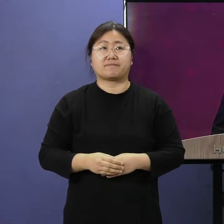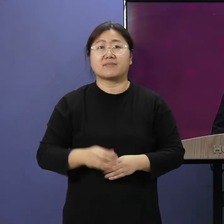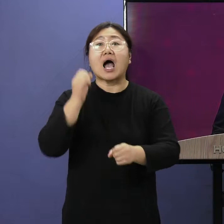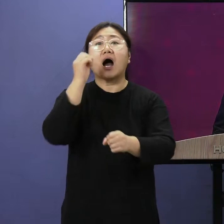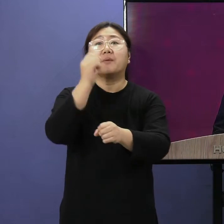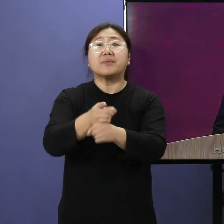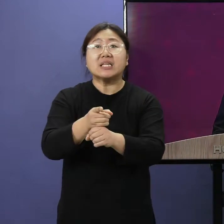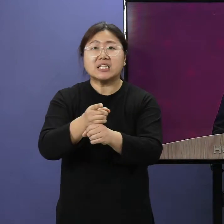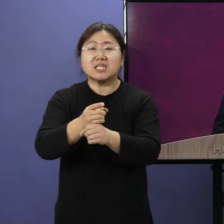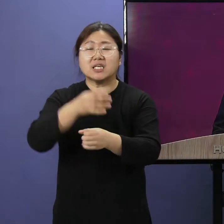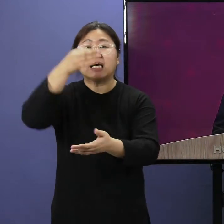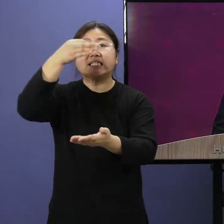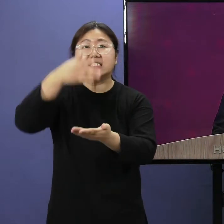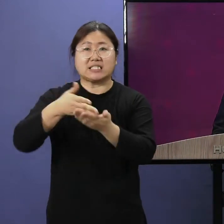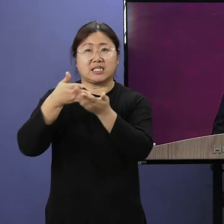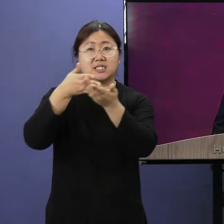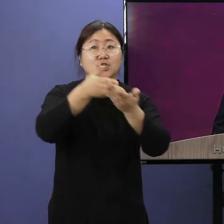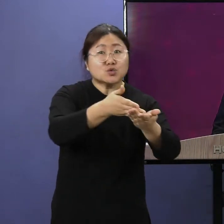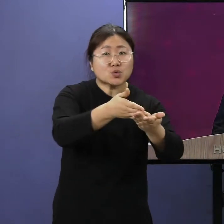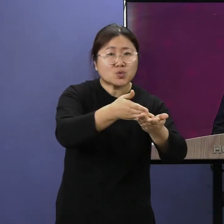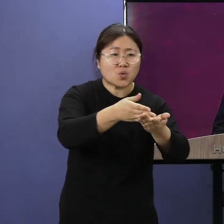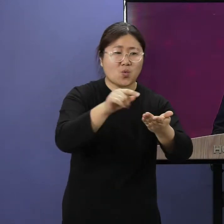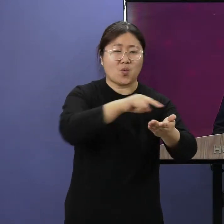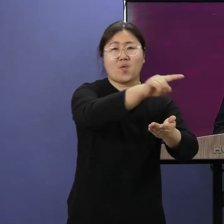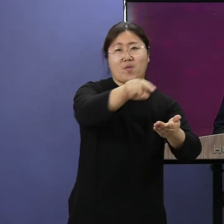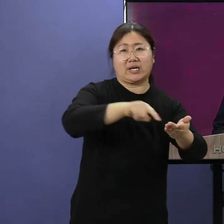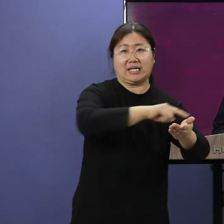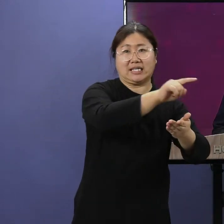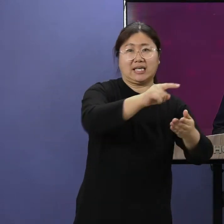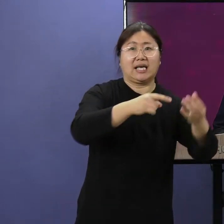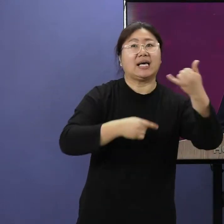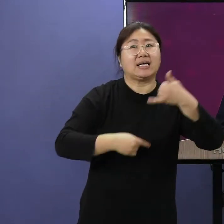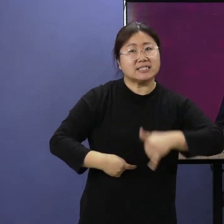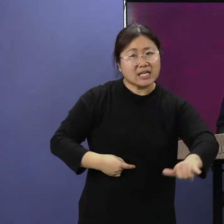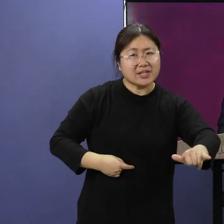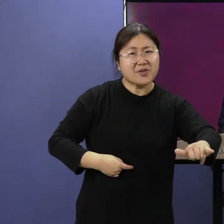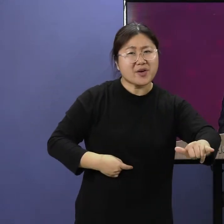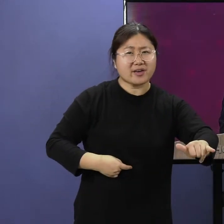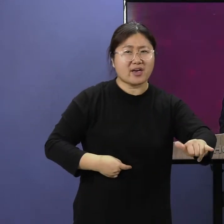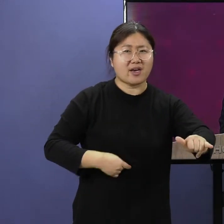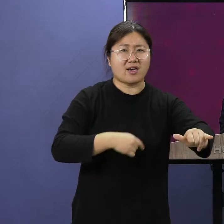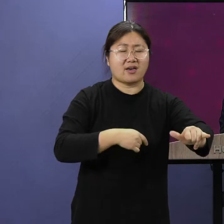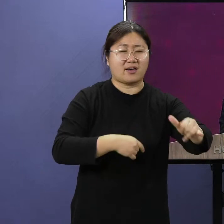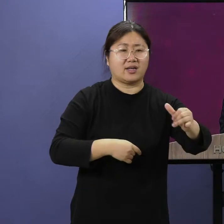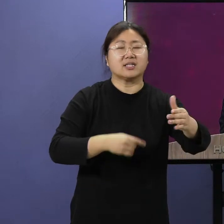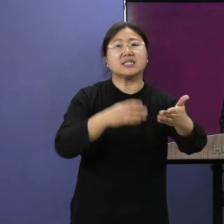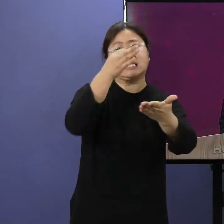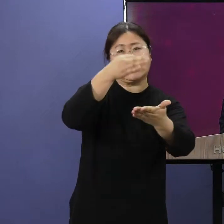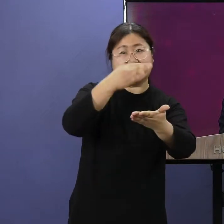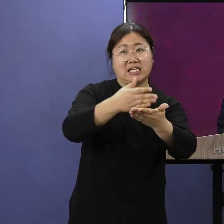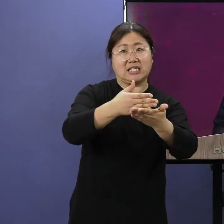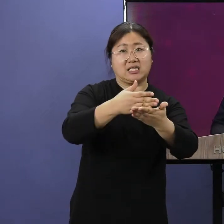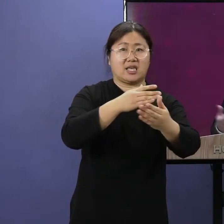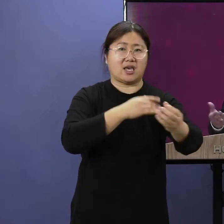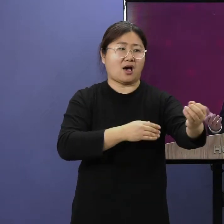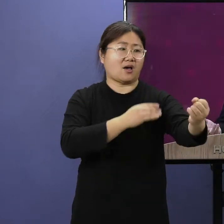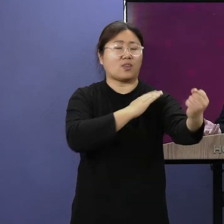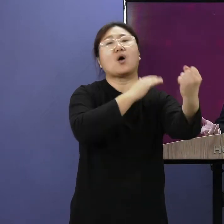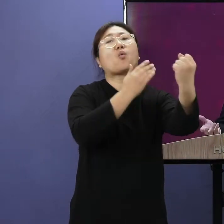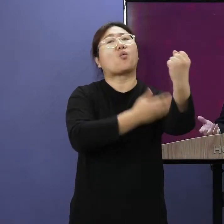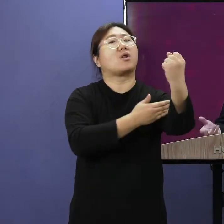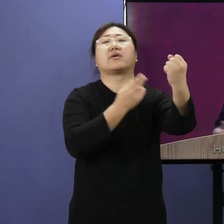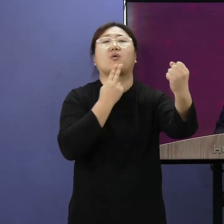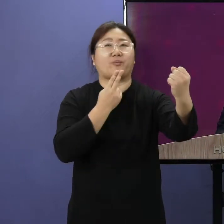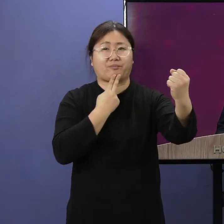마음대로 처분할 수 있는 권한이 없습니다. 그런데 지금 둘째 아들이 재산을